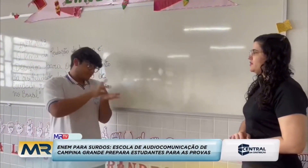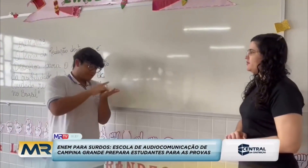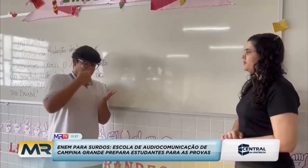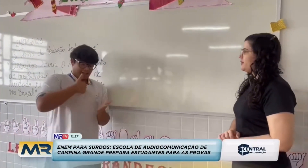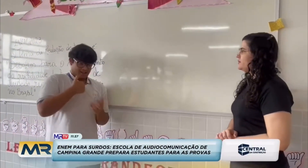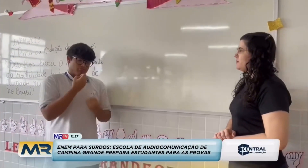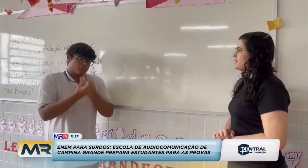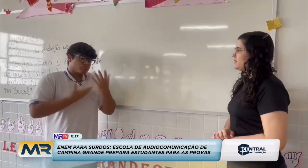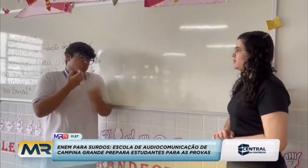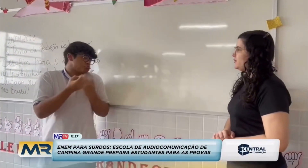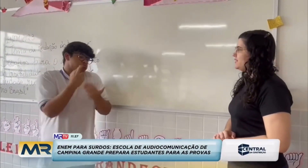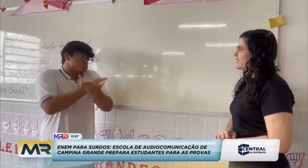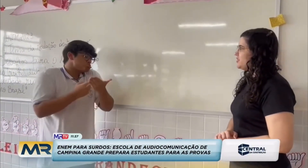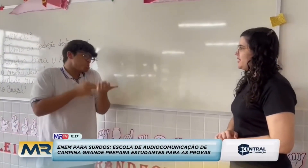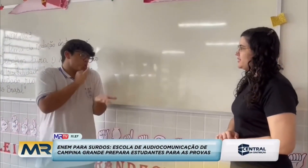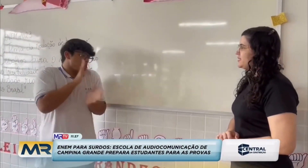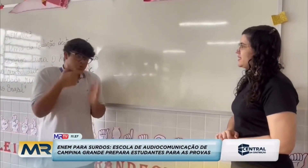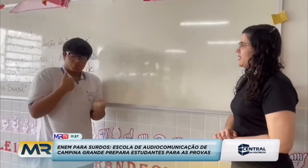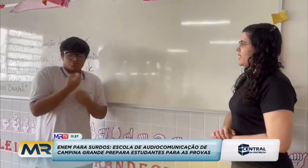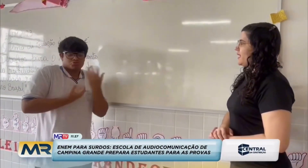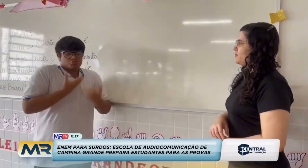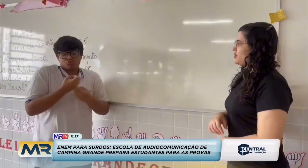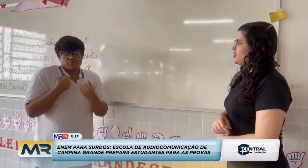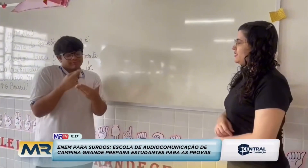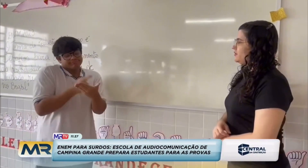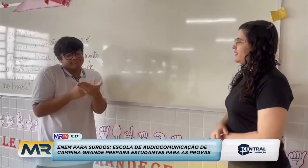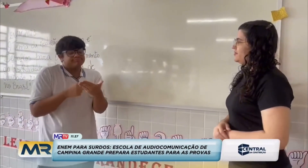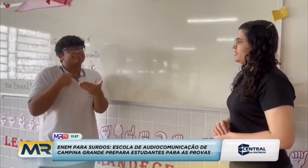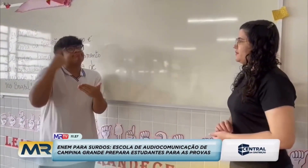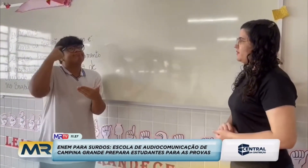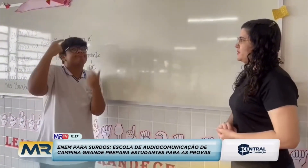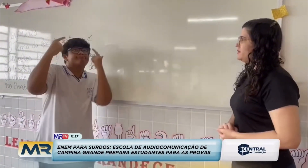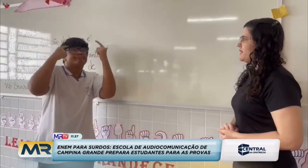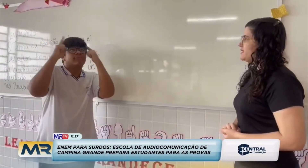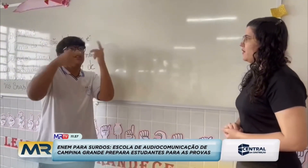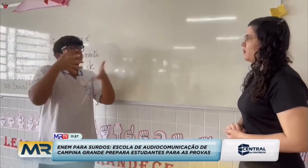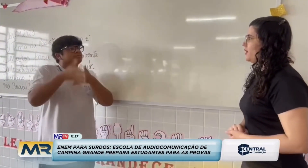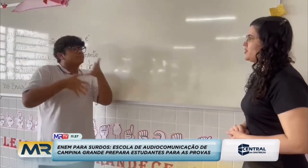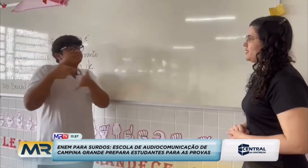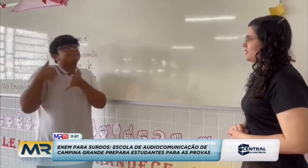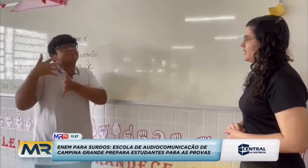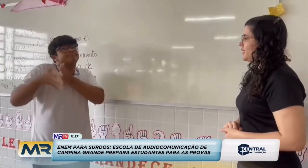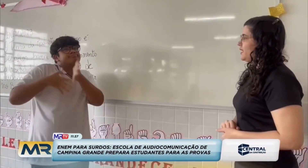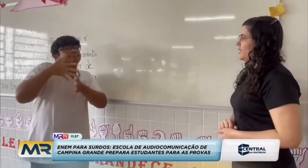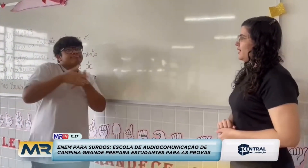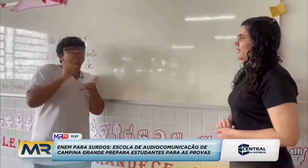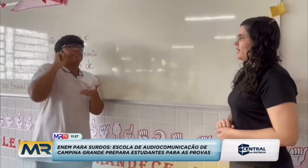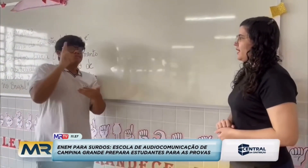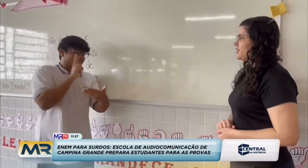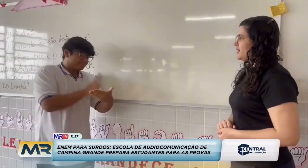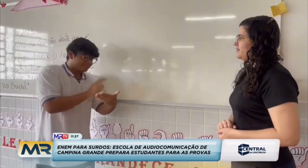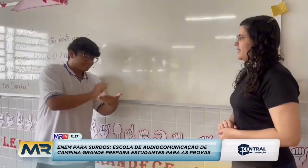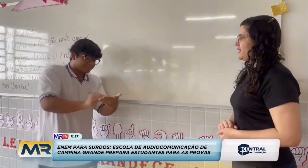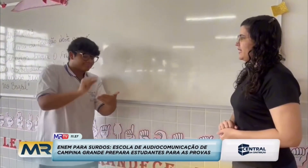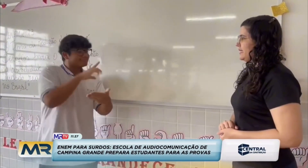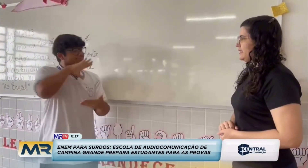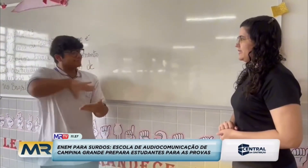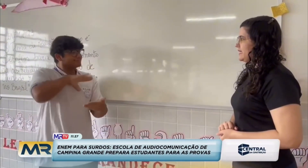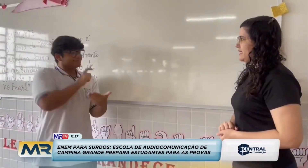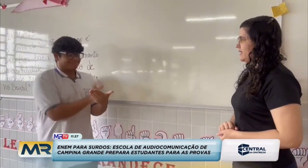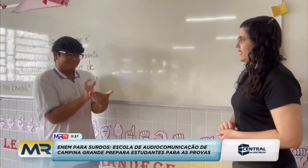estudando e a professora foi nos passando todas as dicas, nos deixando livres para nos expressar como a gente achava